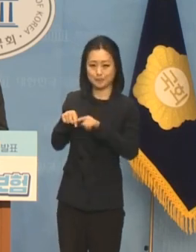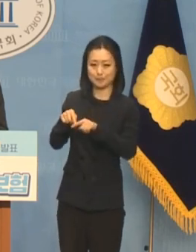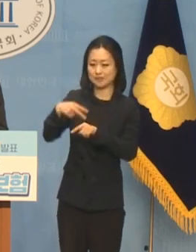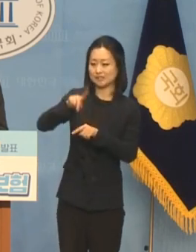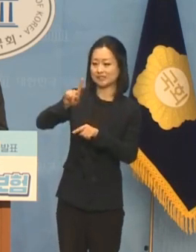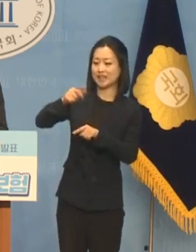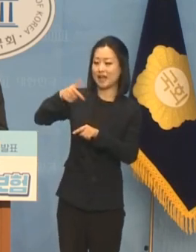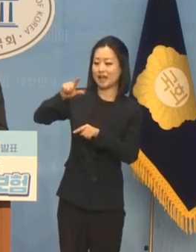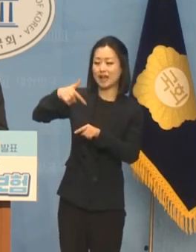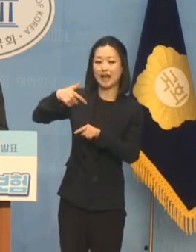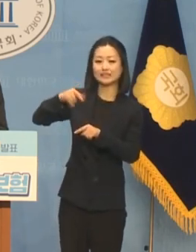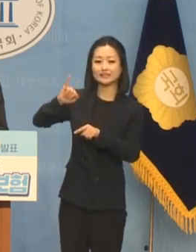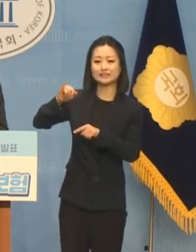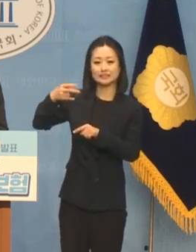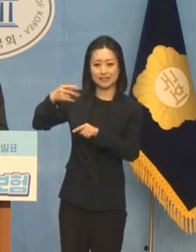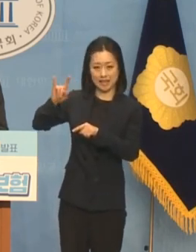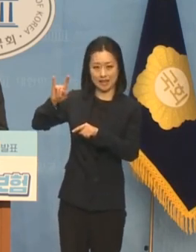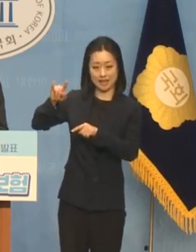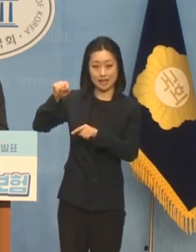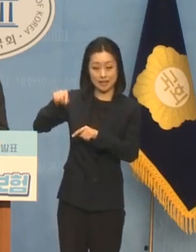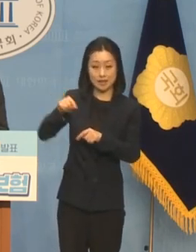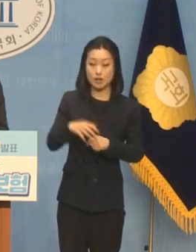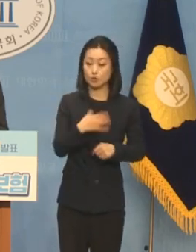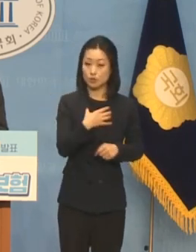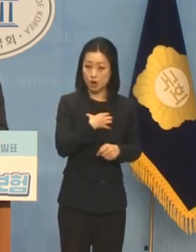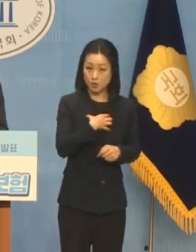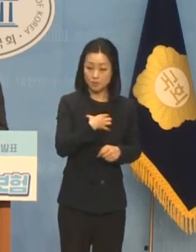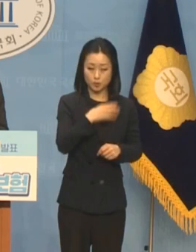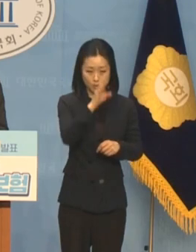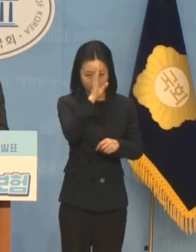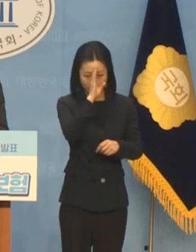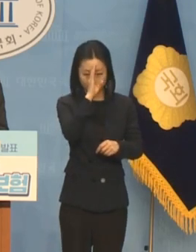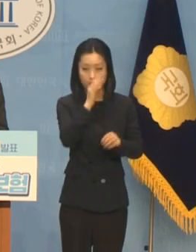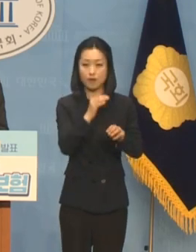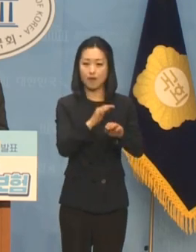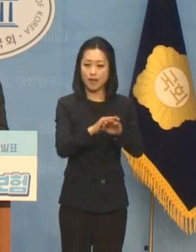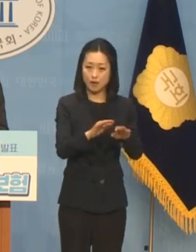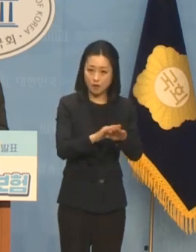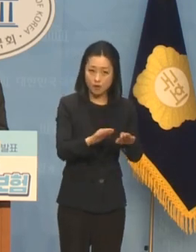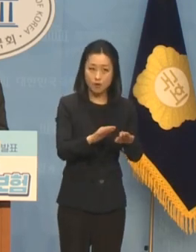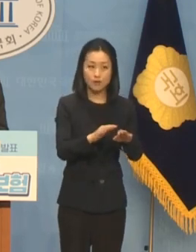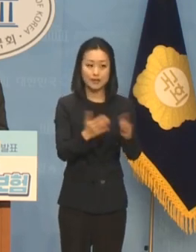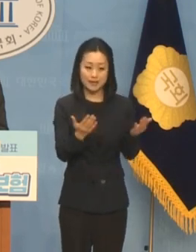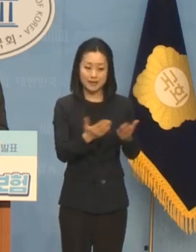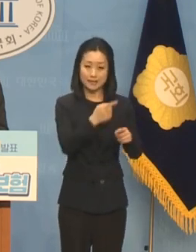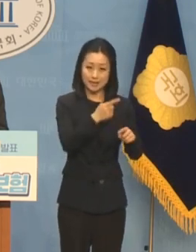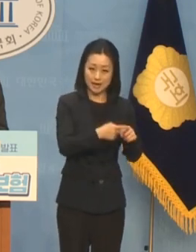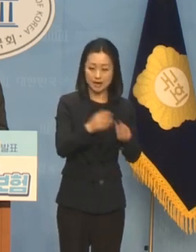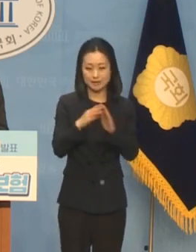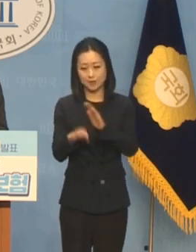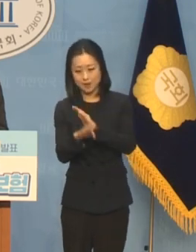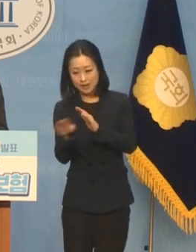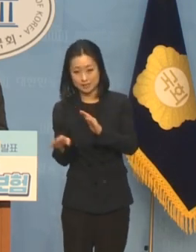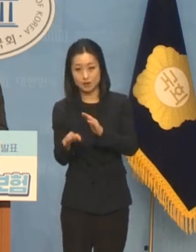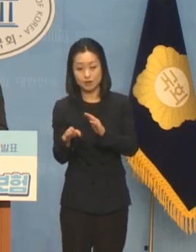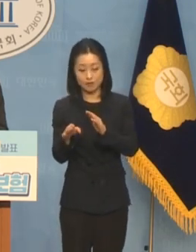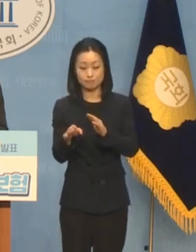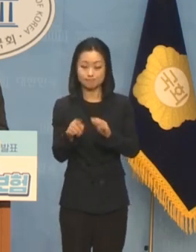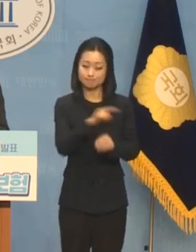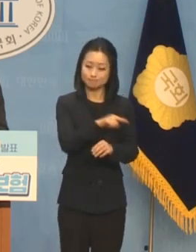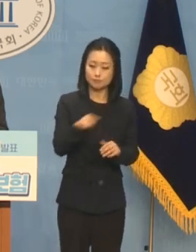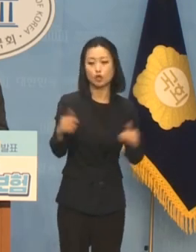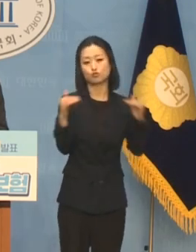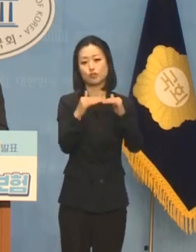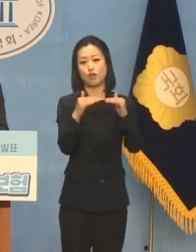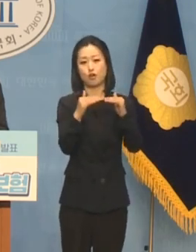혜택으로 노령과 질병으로 인한 위험에 대비하고 일하면서 건강을 해치지 않고 일과 가정의 균형을 유지할 수 있어야